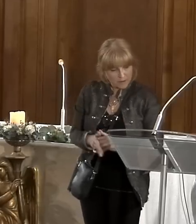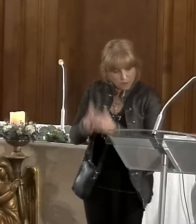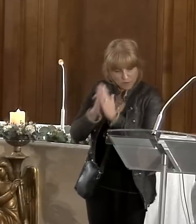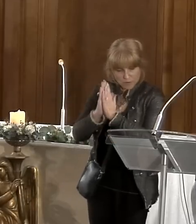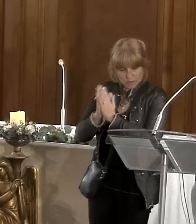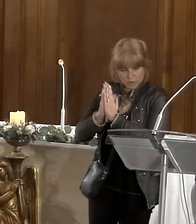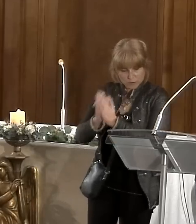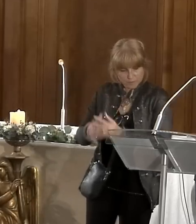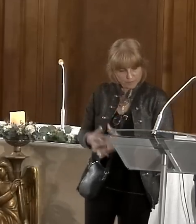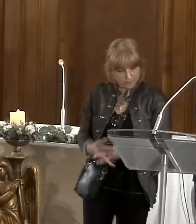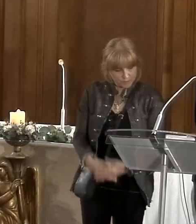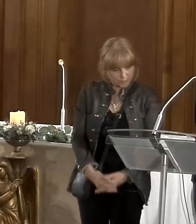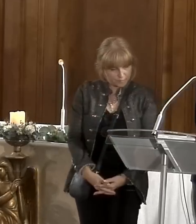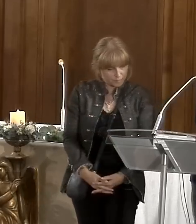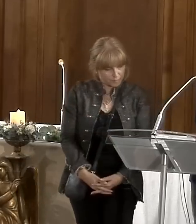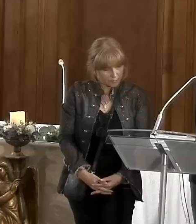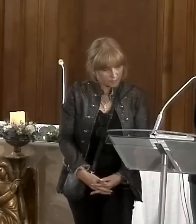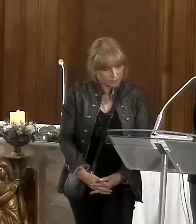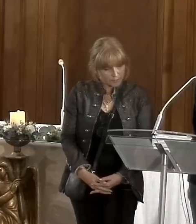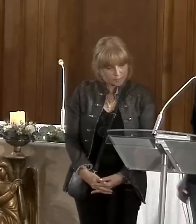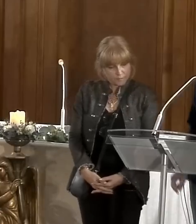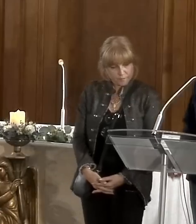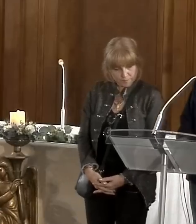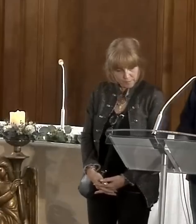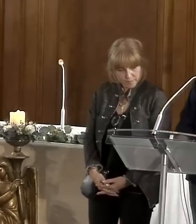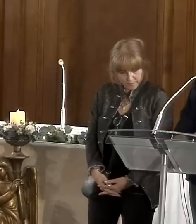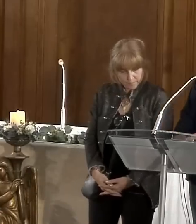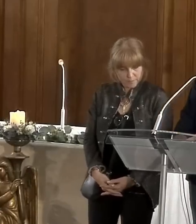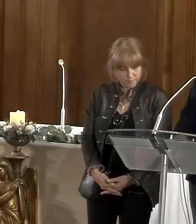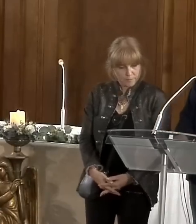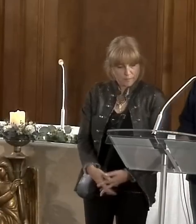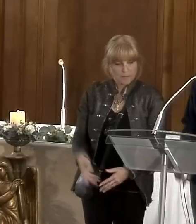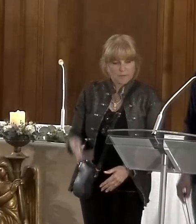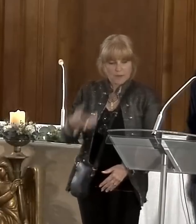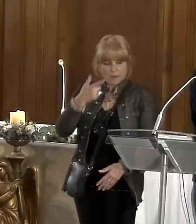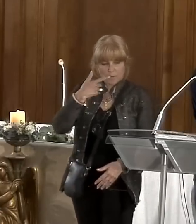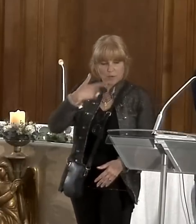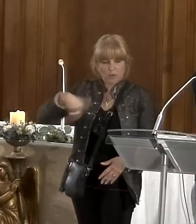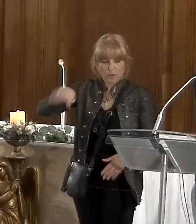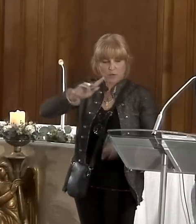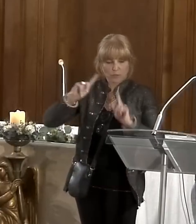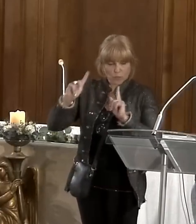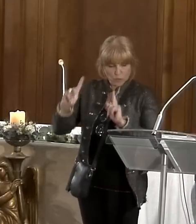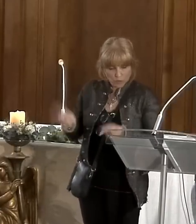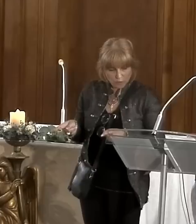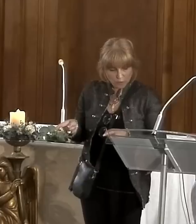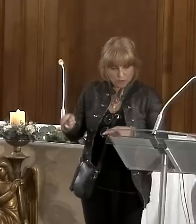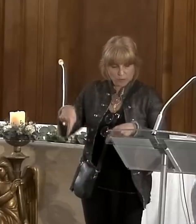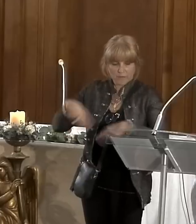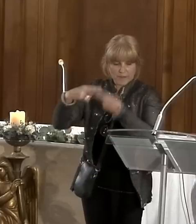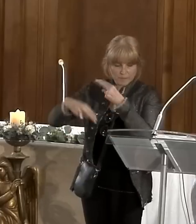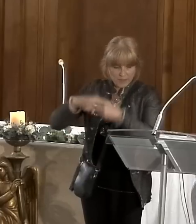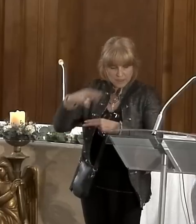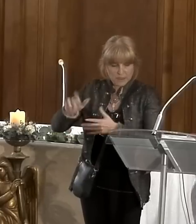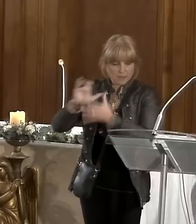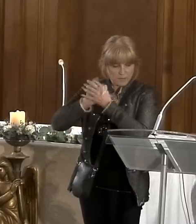oremos Jesús resucitado escúchanos por todos los difuntos por nuestros familiares y amigos